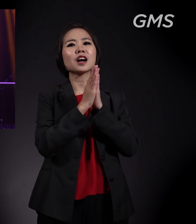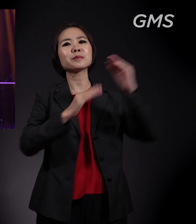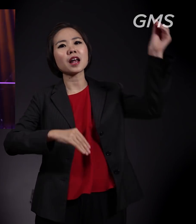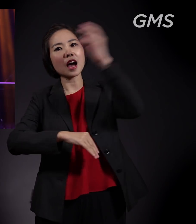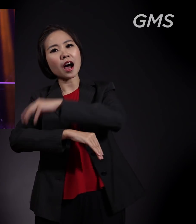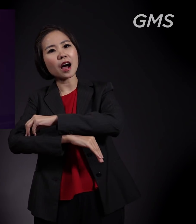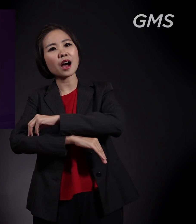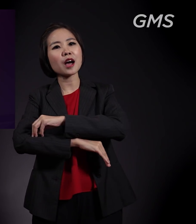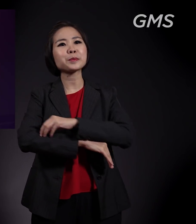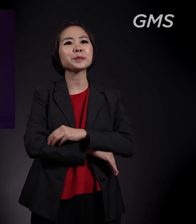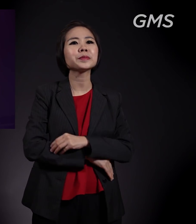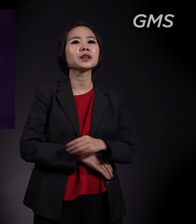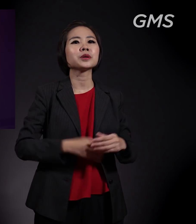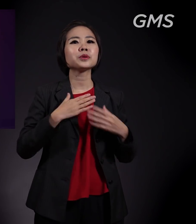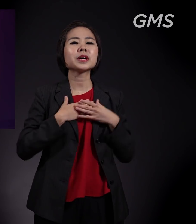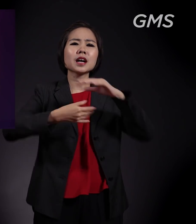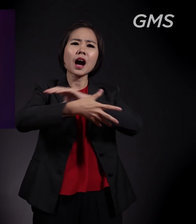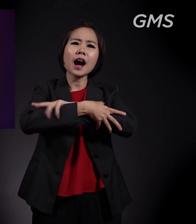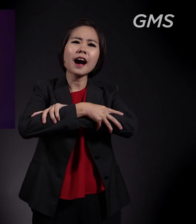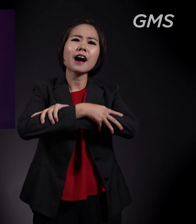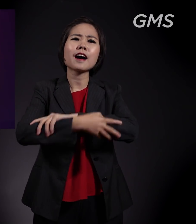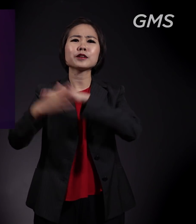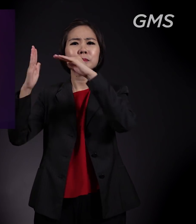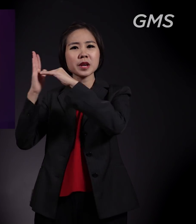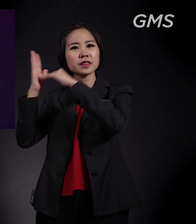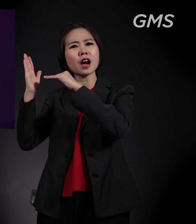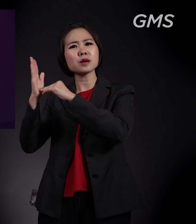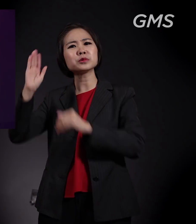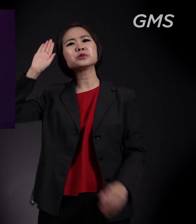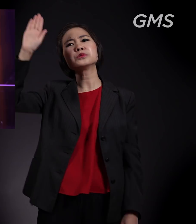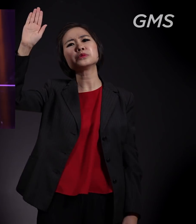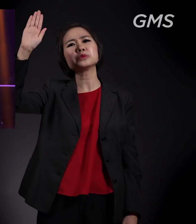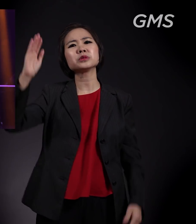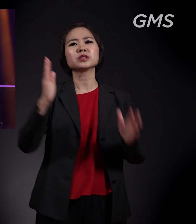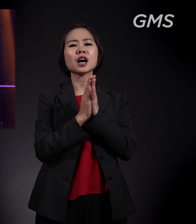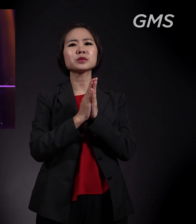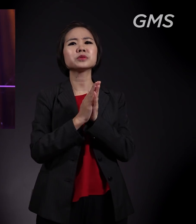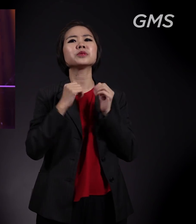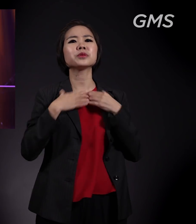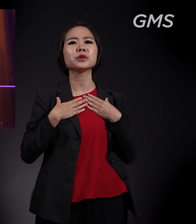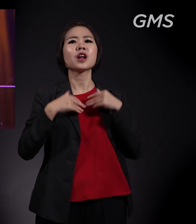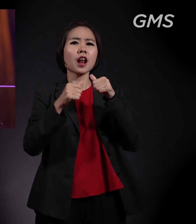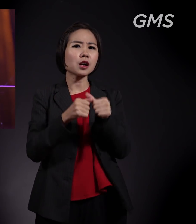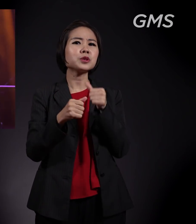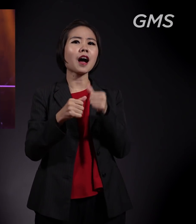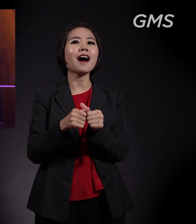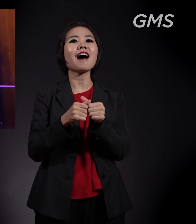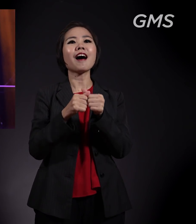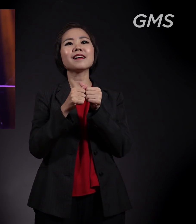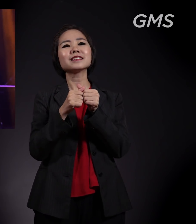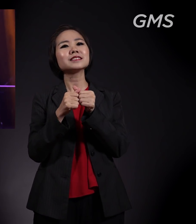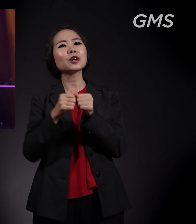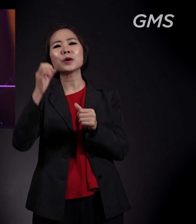siang dan malam. Ku pegang perintah-Mu dan ku lakukan.